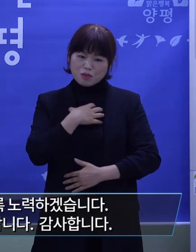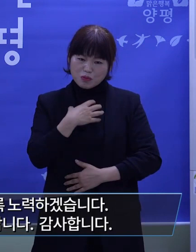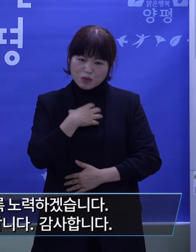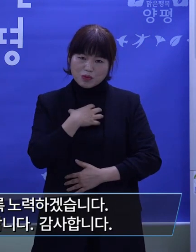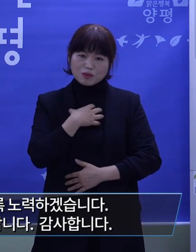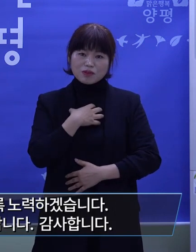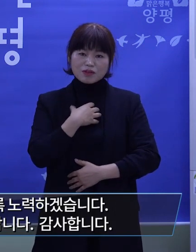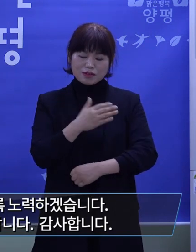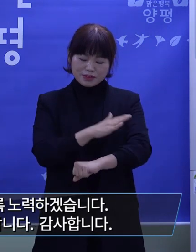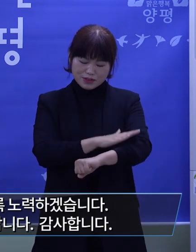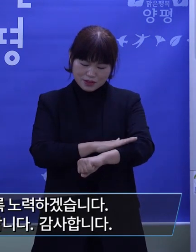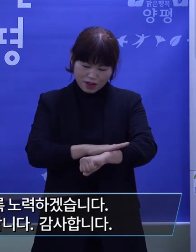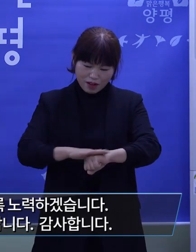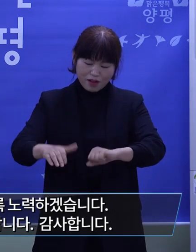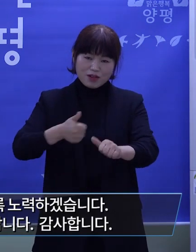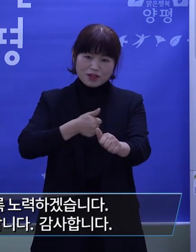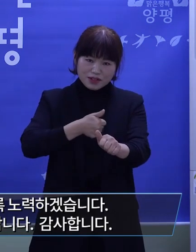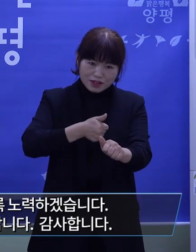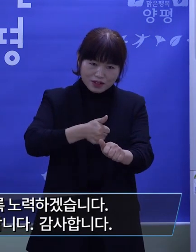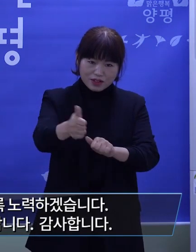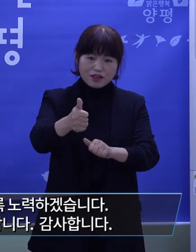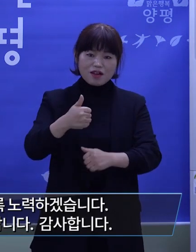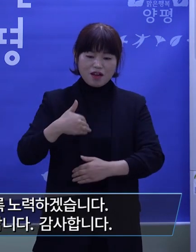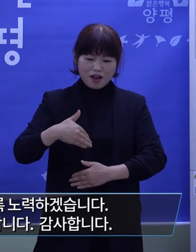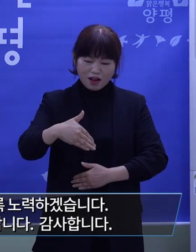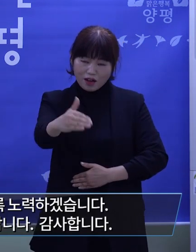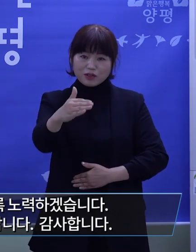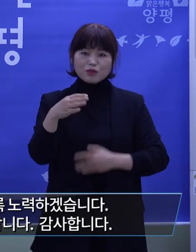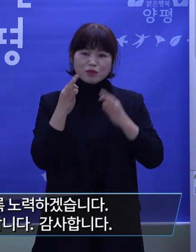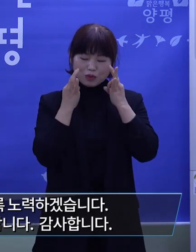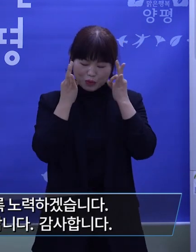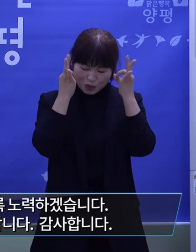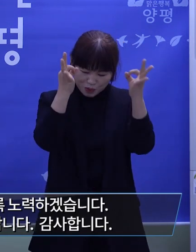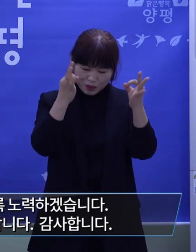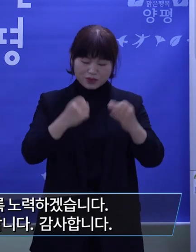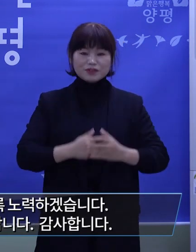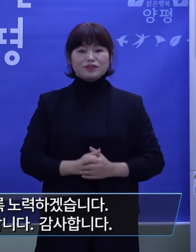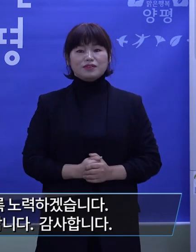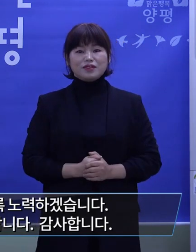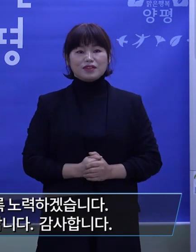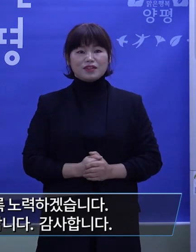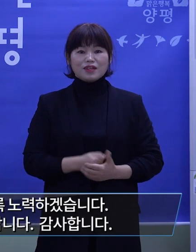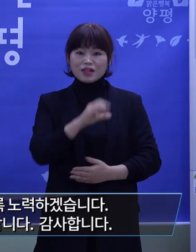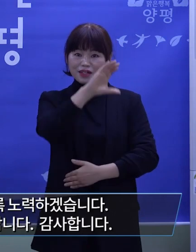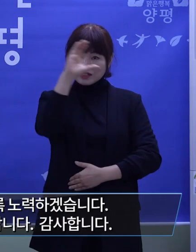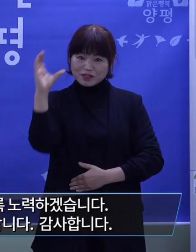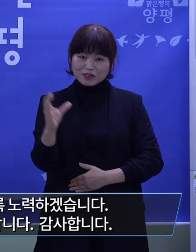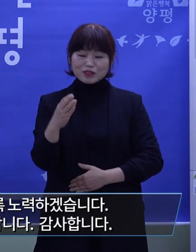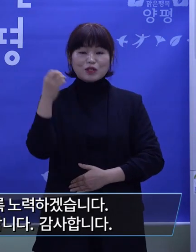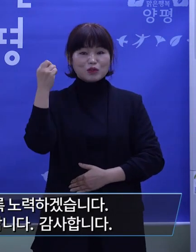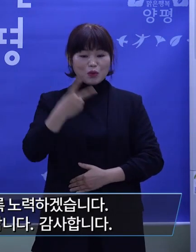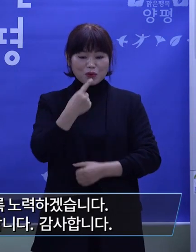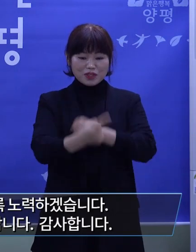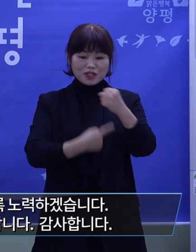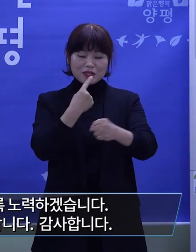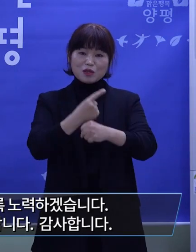빨리 극복해 가도록 노력하겠습니다. 성탄 연휴 잘